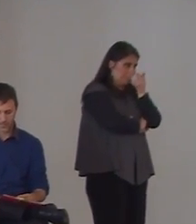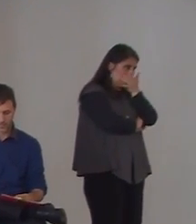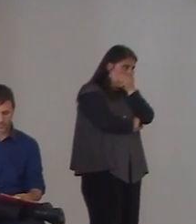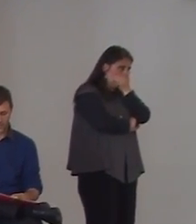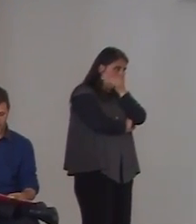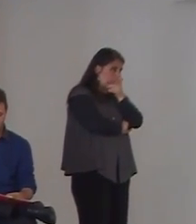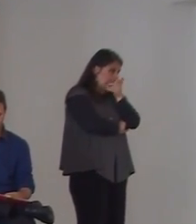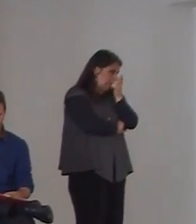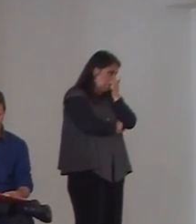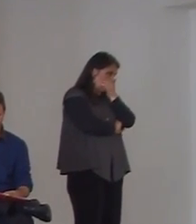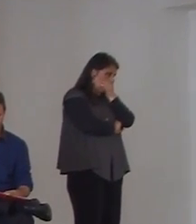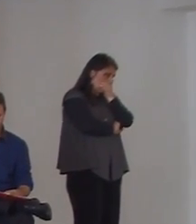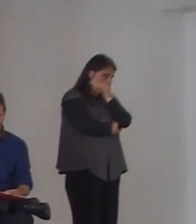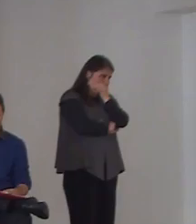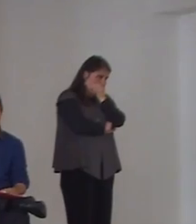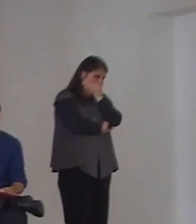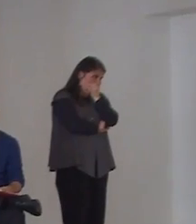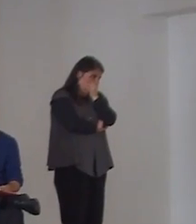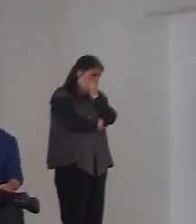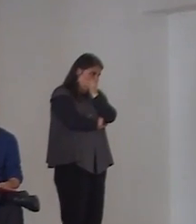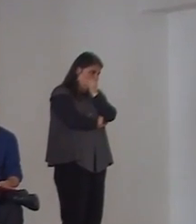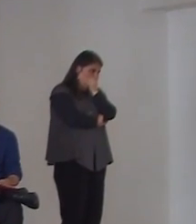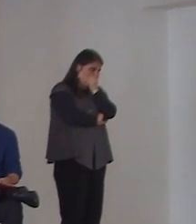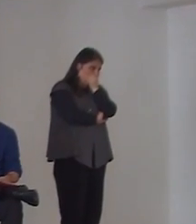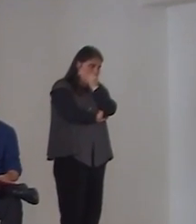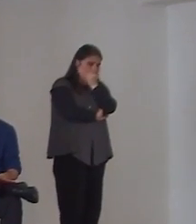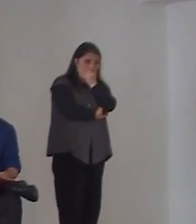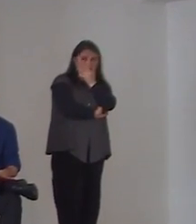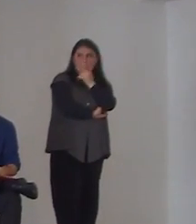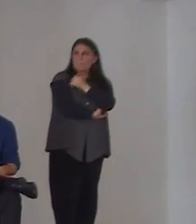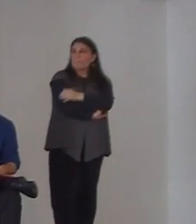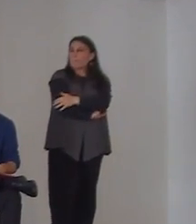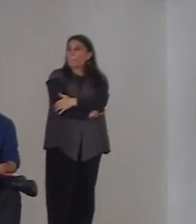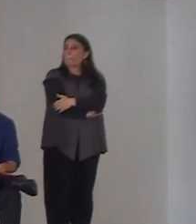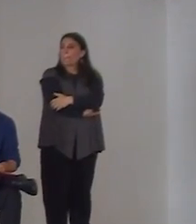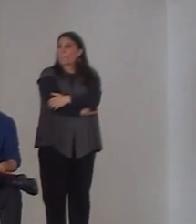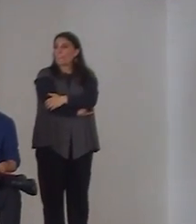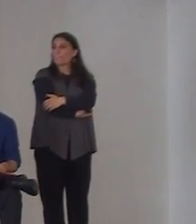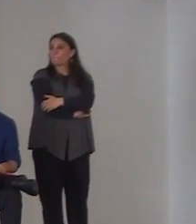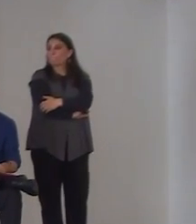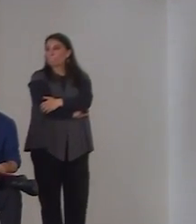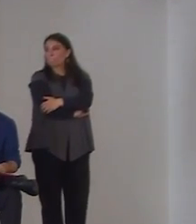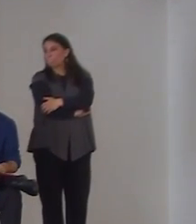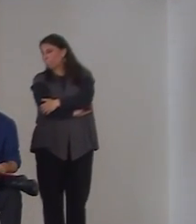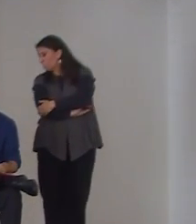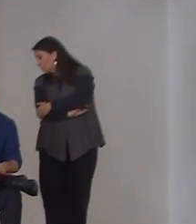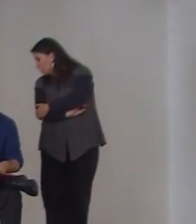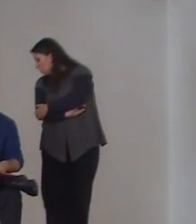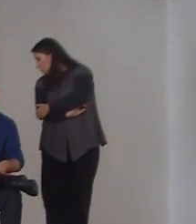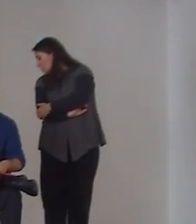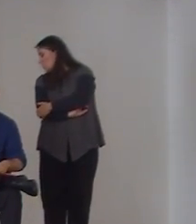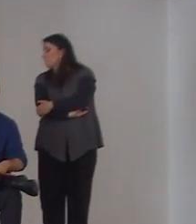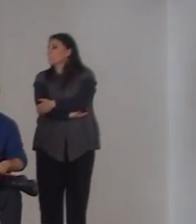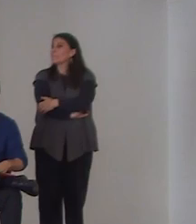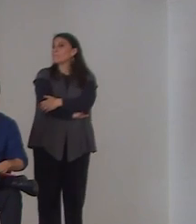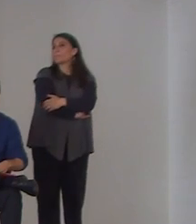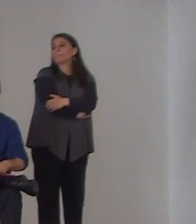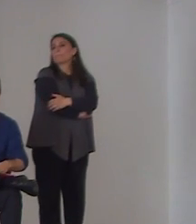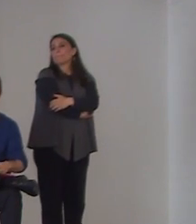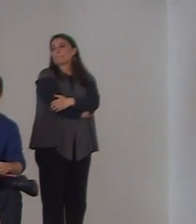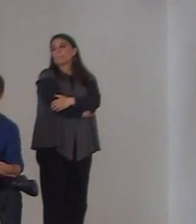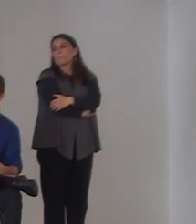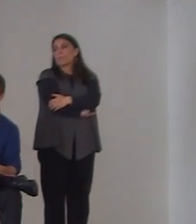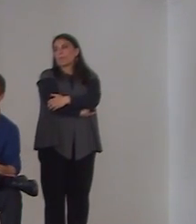las intenciones por transformar algo. Entonces, en ese orden quisiéramos conocer un poco sobre qué experiencias